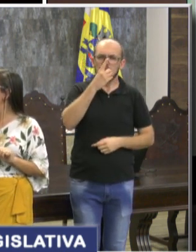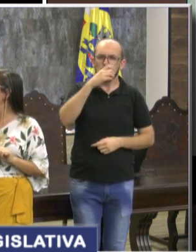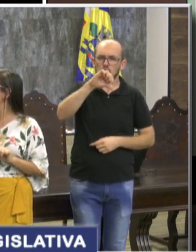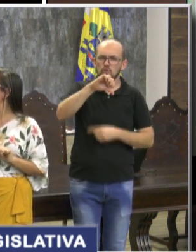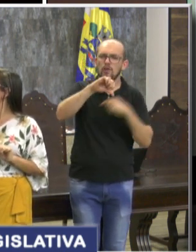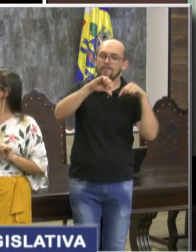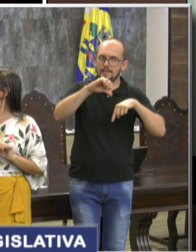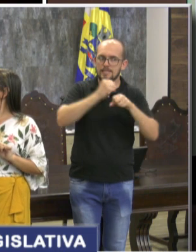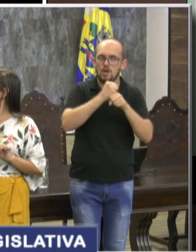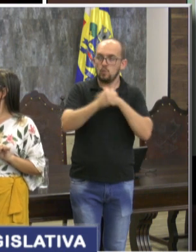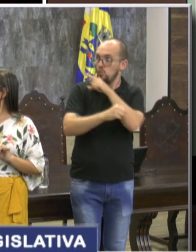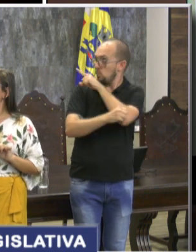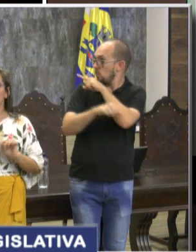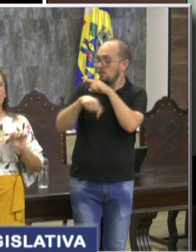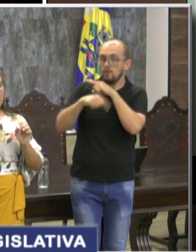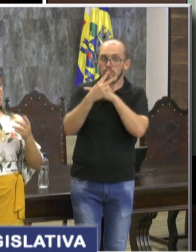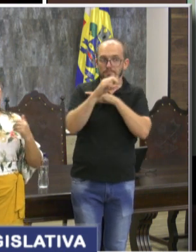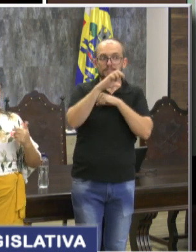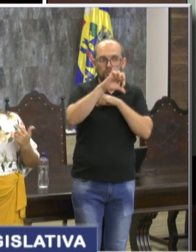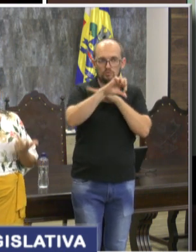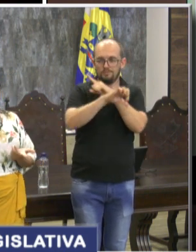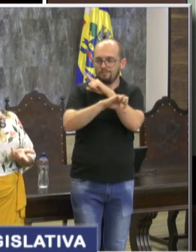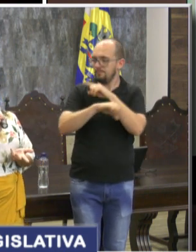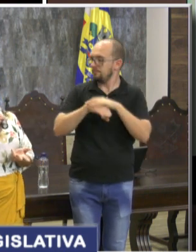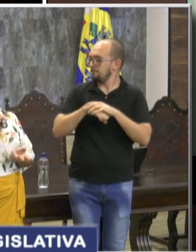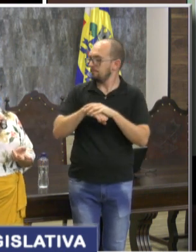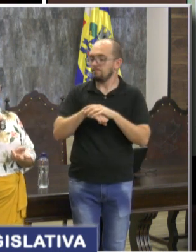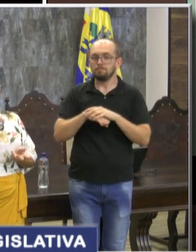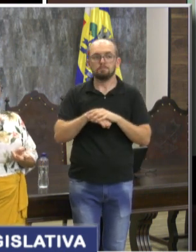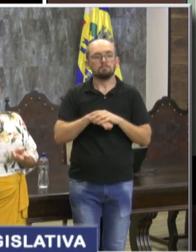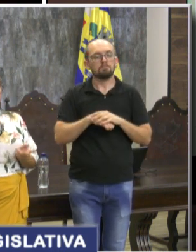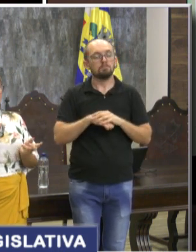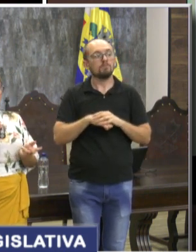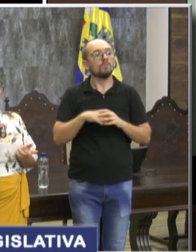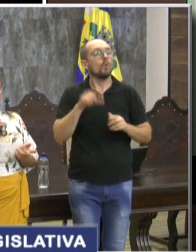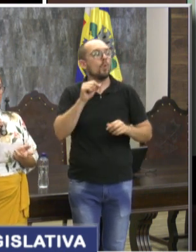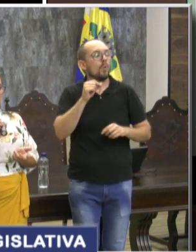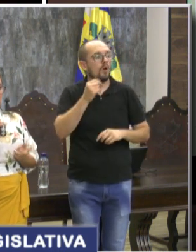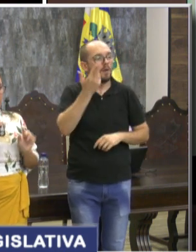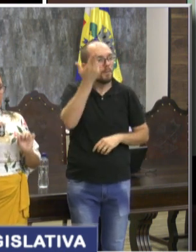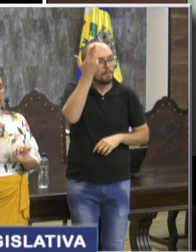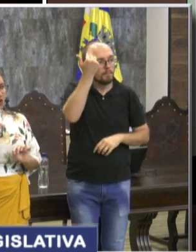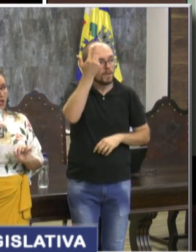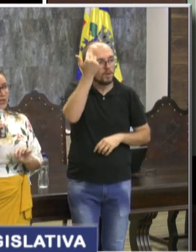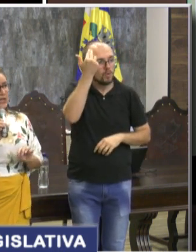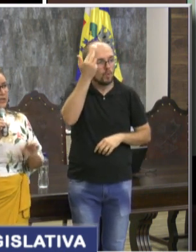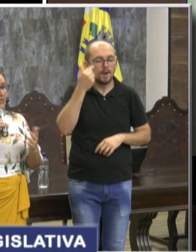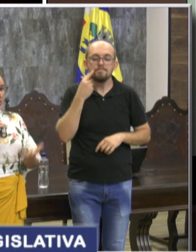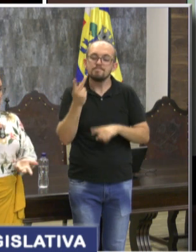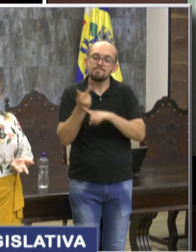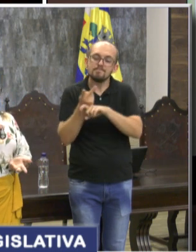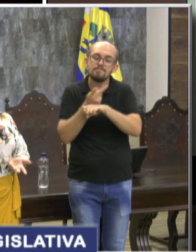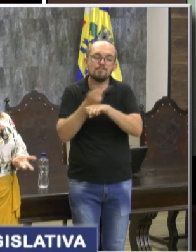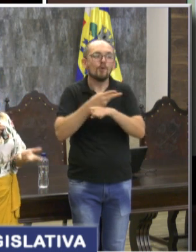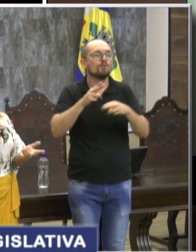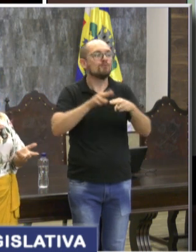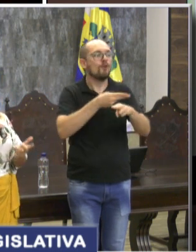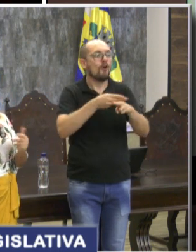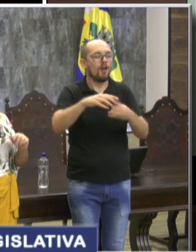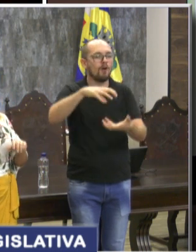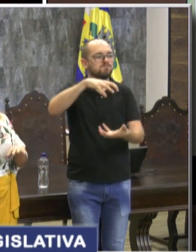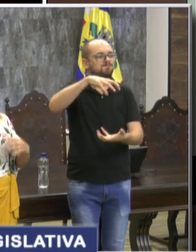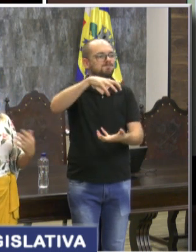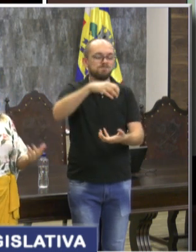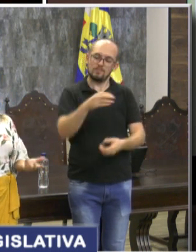foi esse ano. A gente foi fazer caça aos ovos, atividade de caça aos ovos na escola, na semana da Páscoa, e